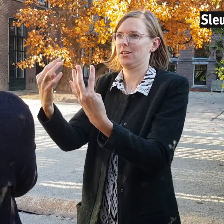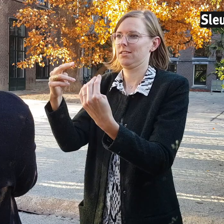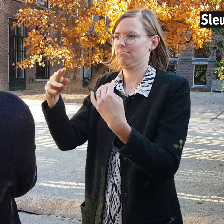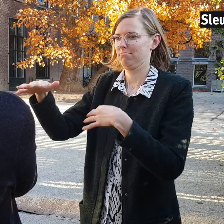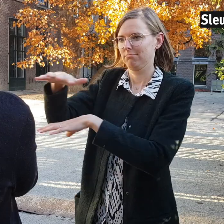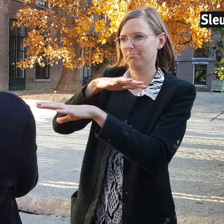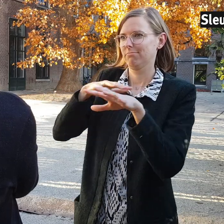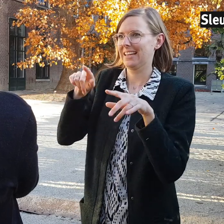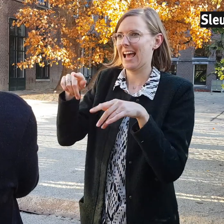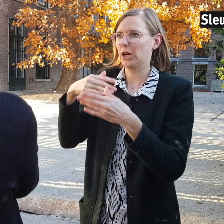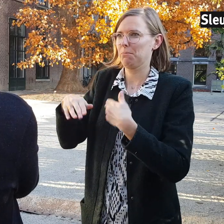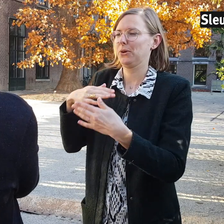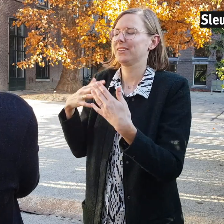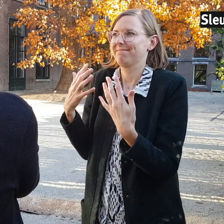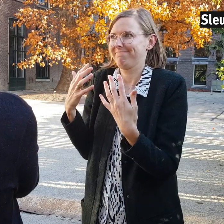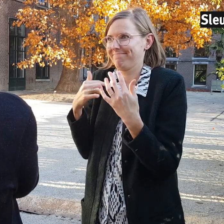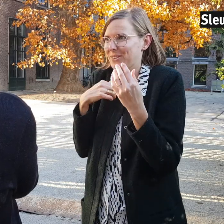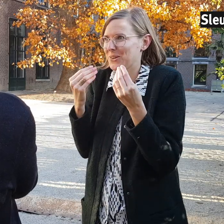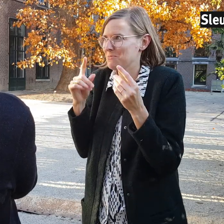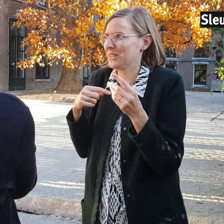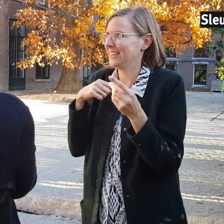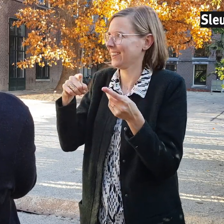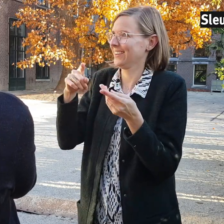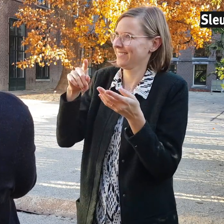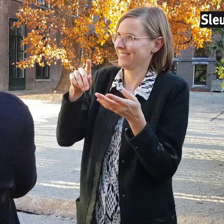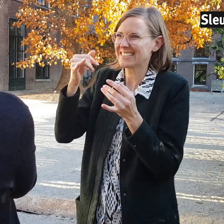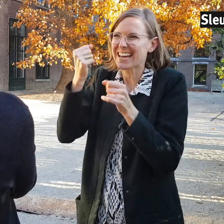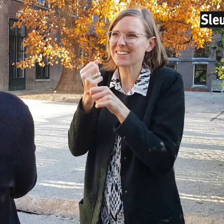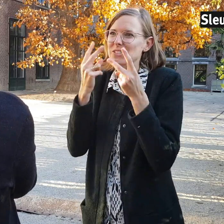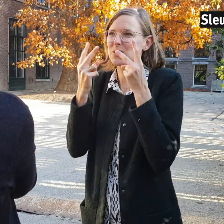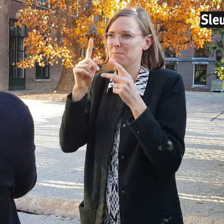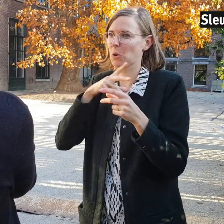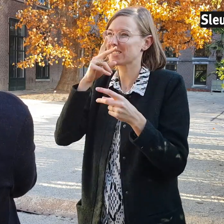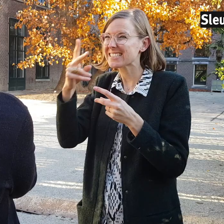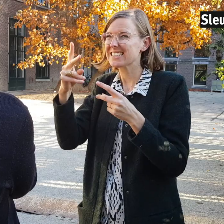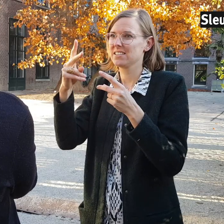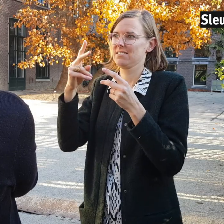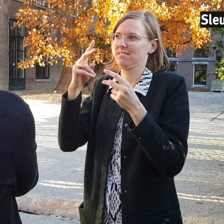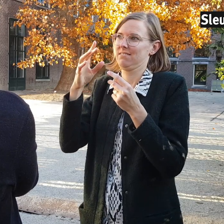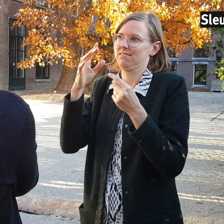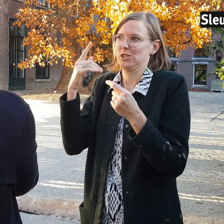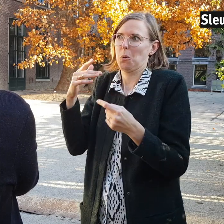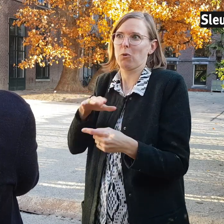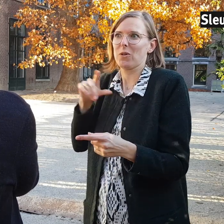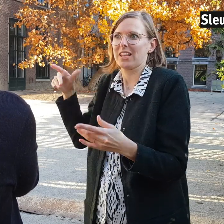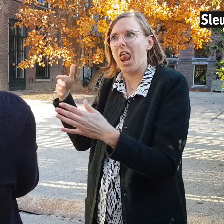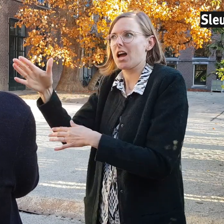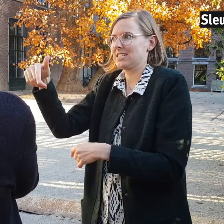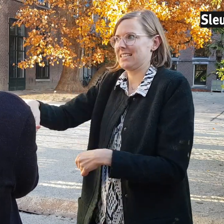gedicht, het gaat over de polder, wat daar gebeurt. Ja, hoe moet ik dat nu even zomaar in een paar woorden